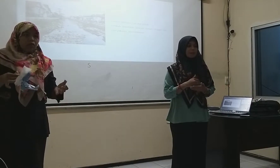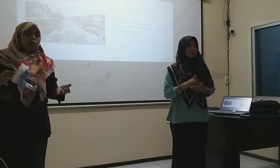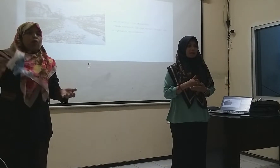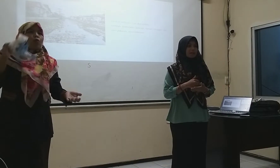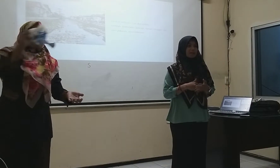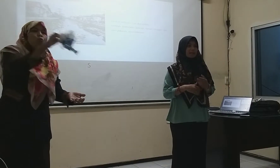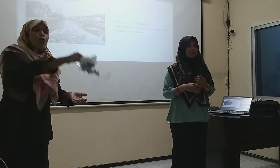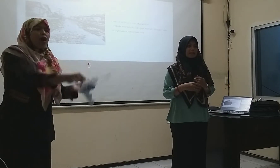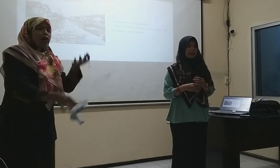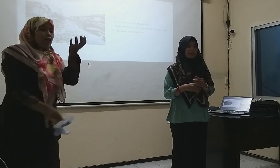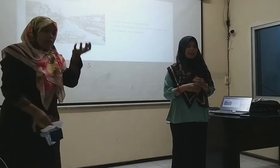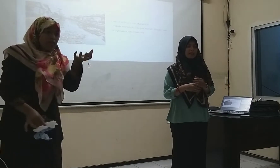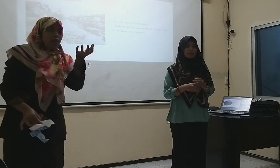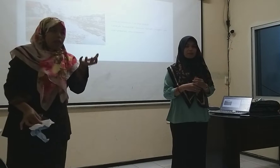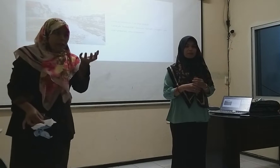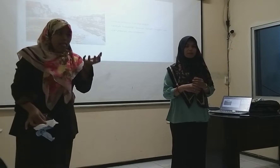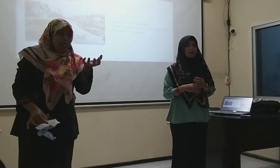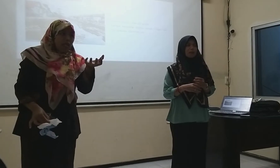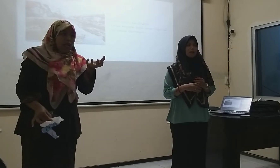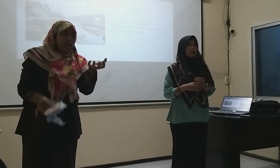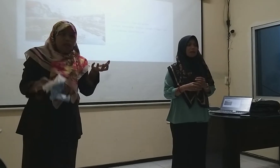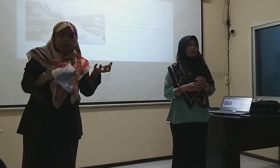seperti sisa-sisa